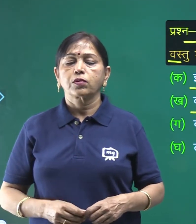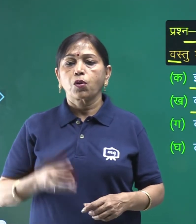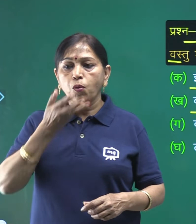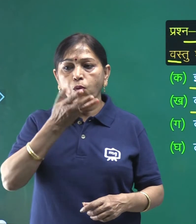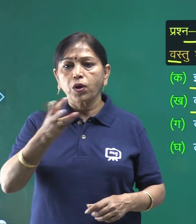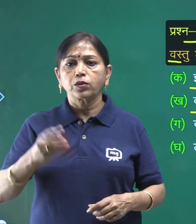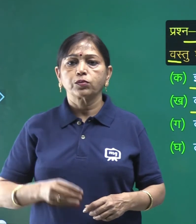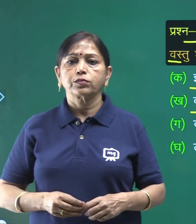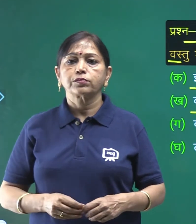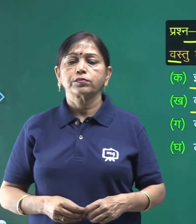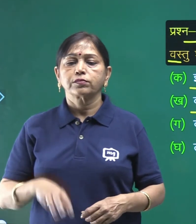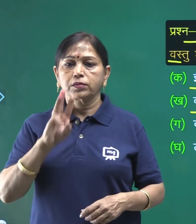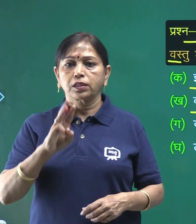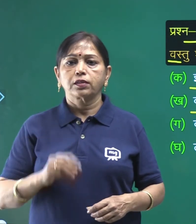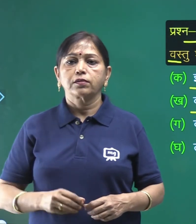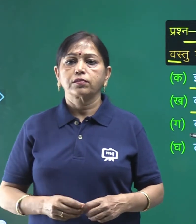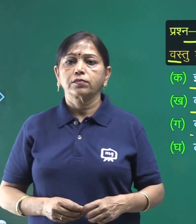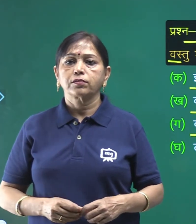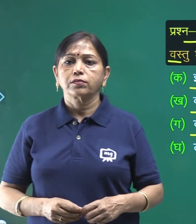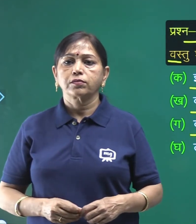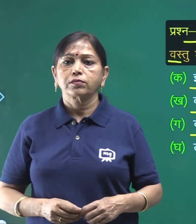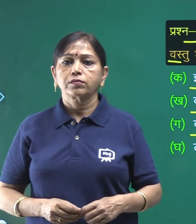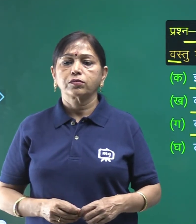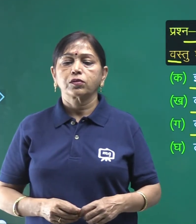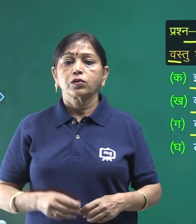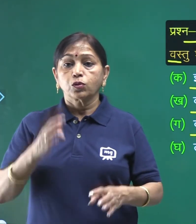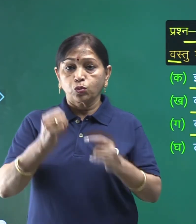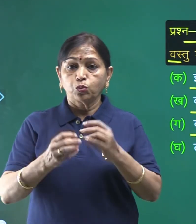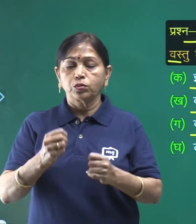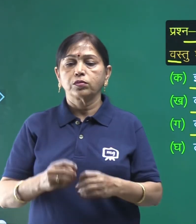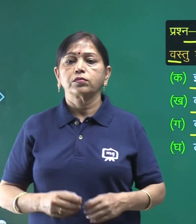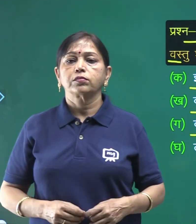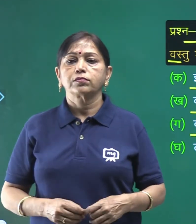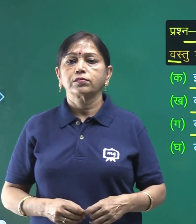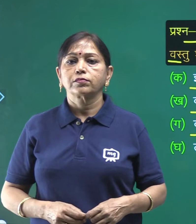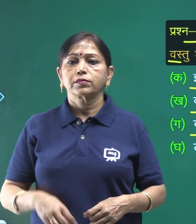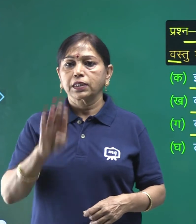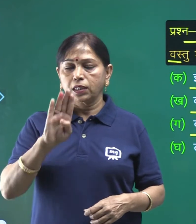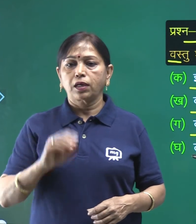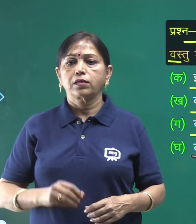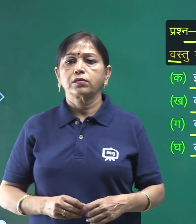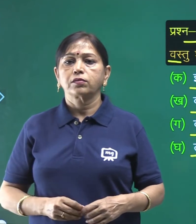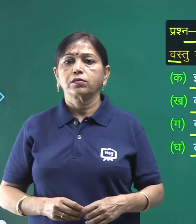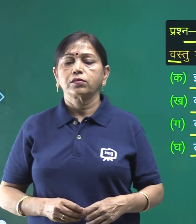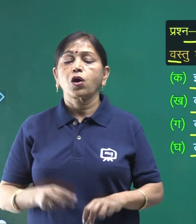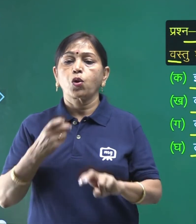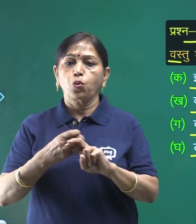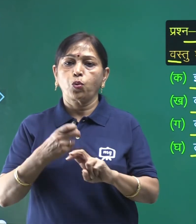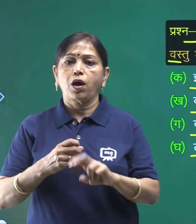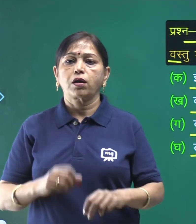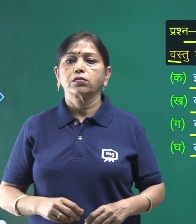वायु। 3, दूध। 4,